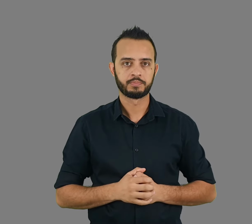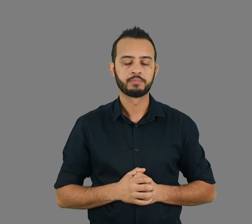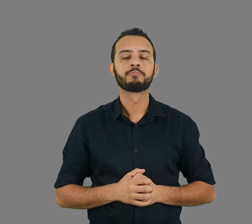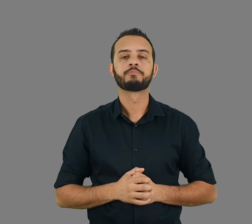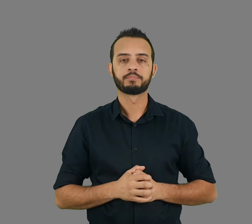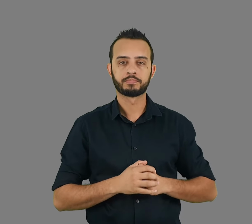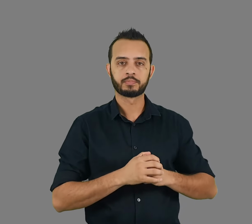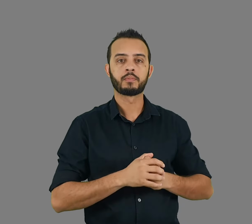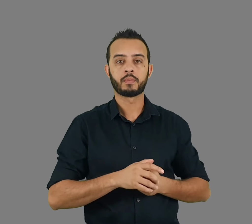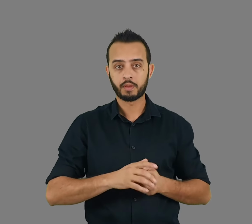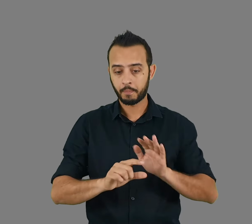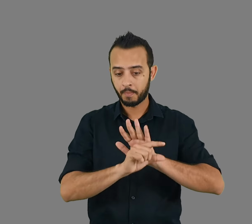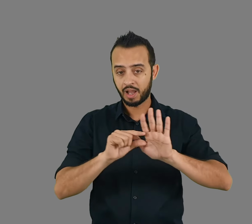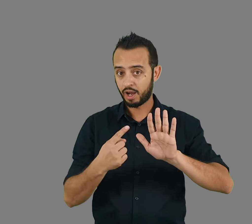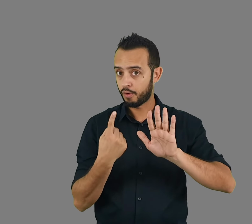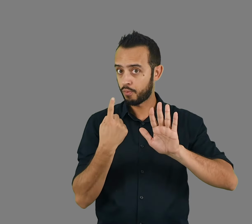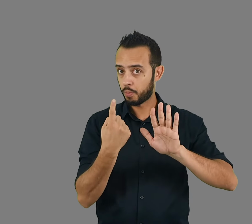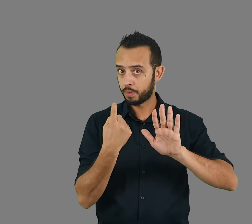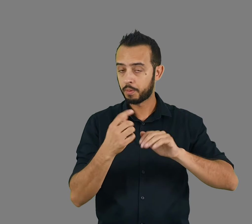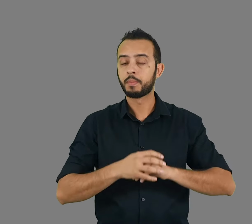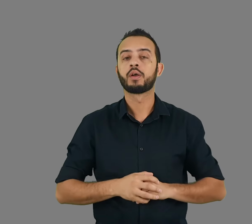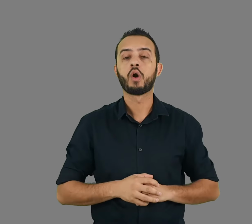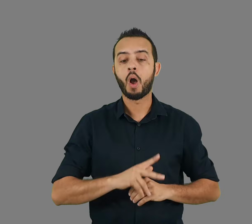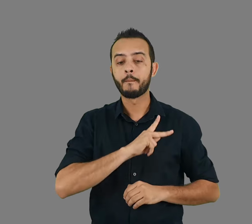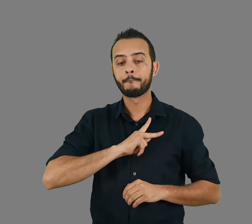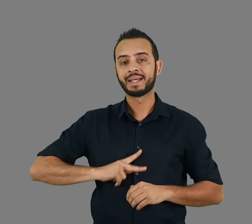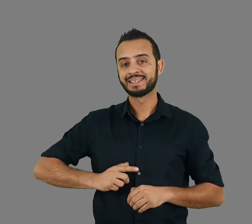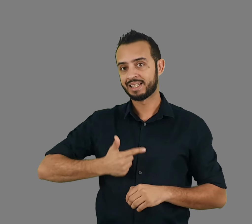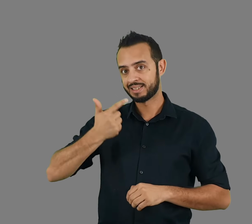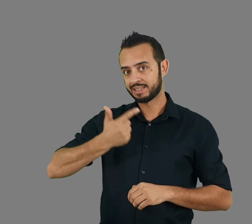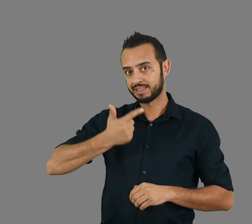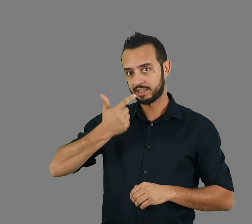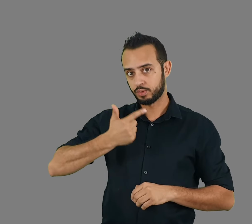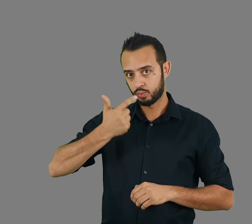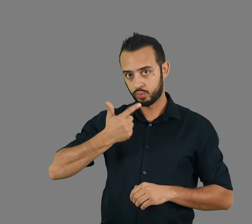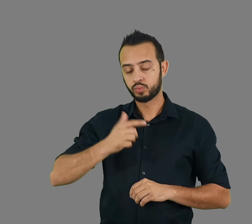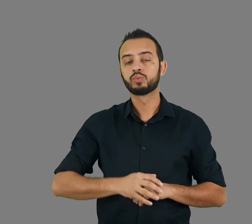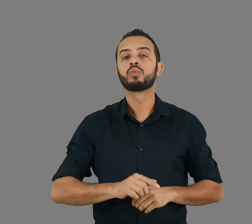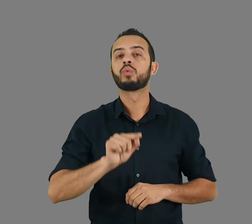Parágrafo 1º. Compete ao vice-presidente auxiliar o presidente no